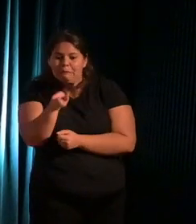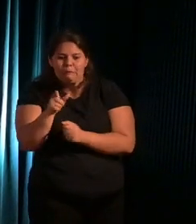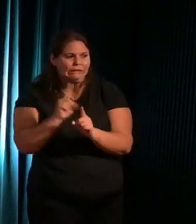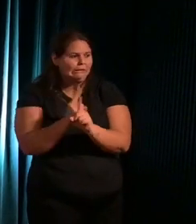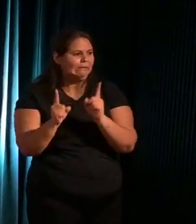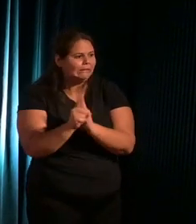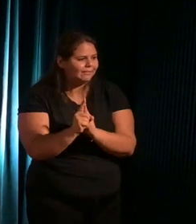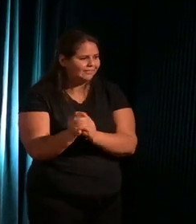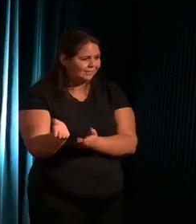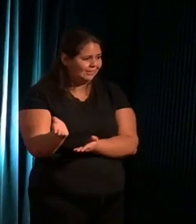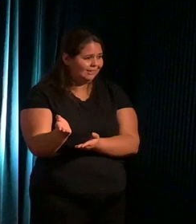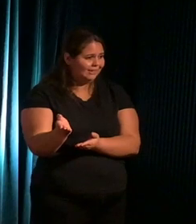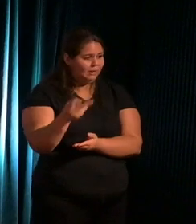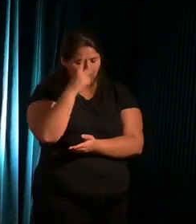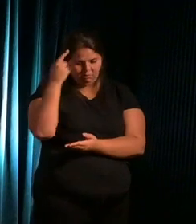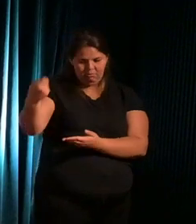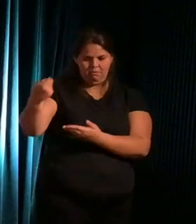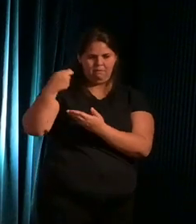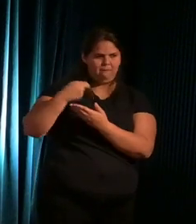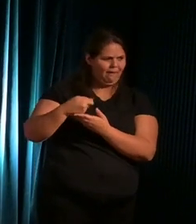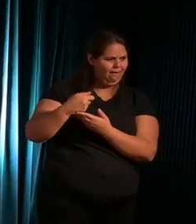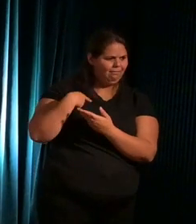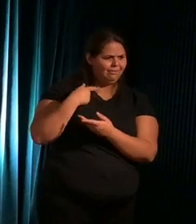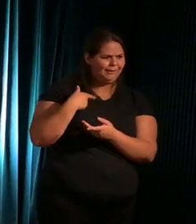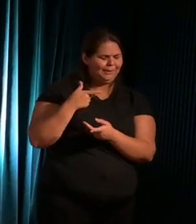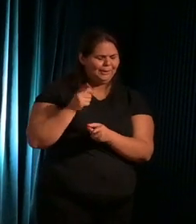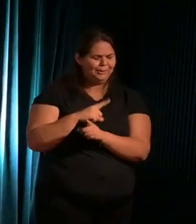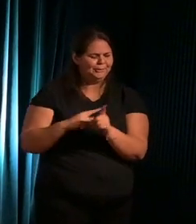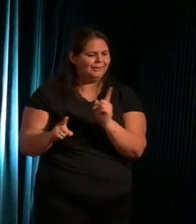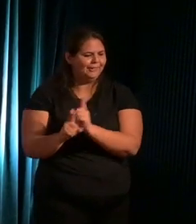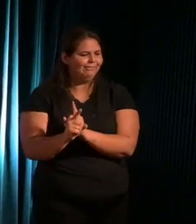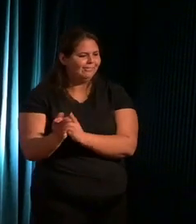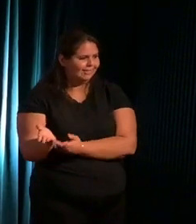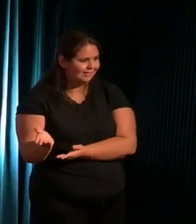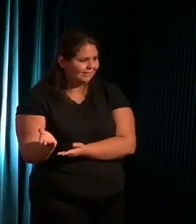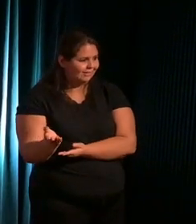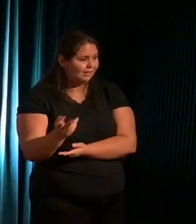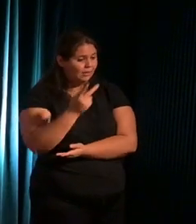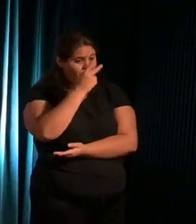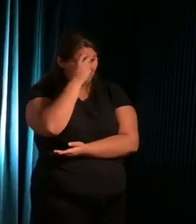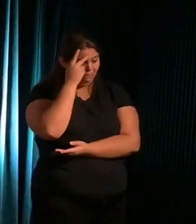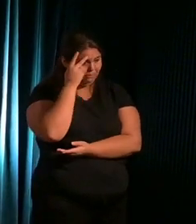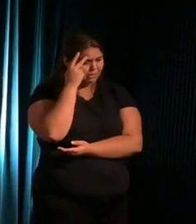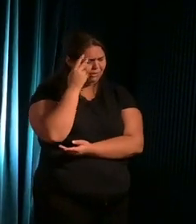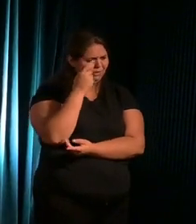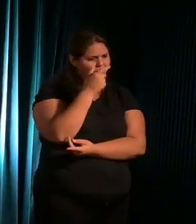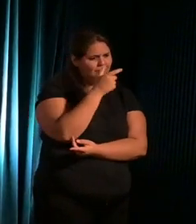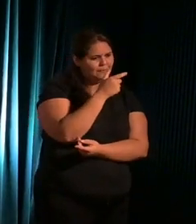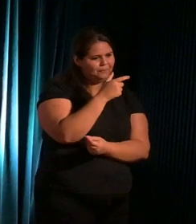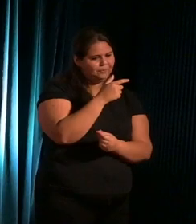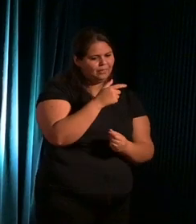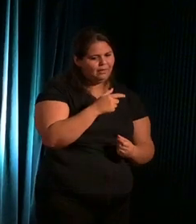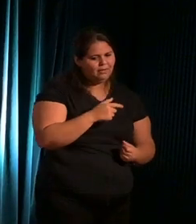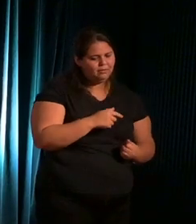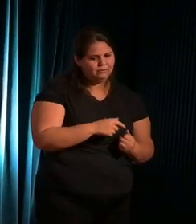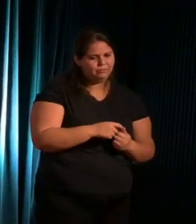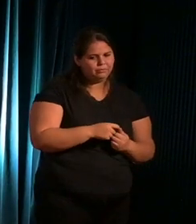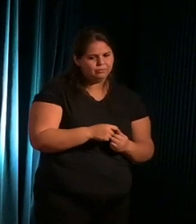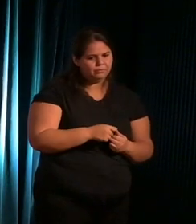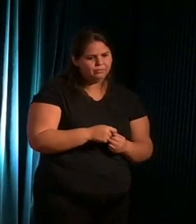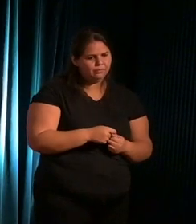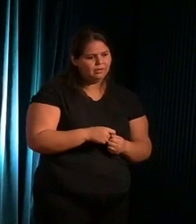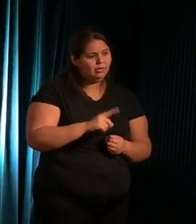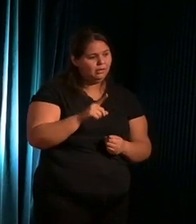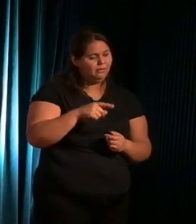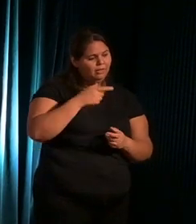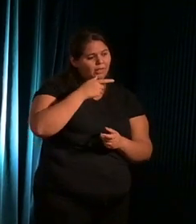pagar. Mas o hábil advogado que estudou para, dentro